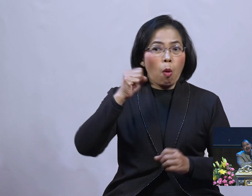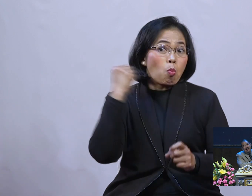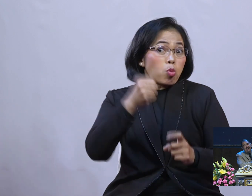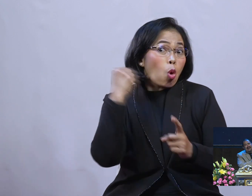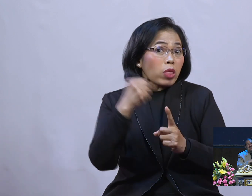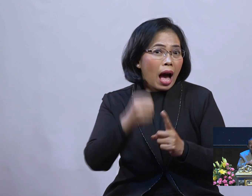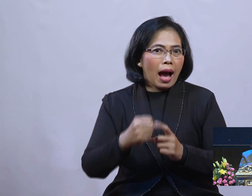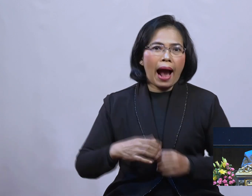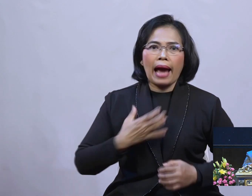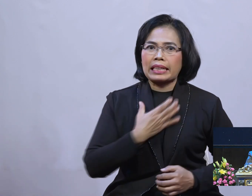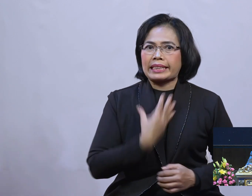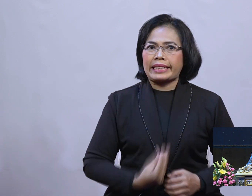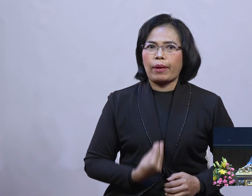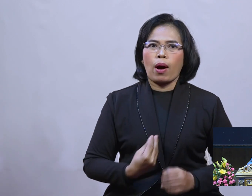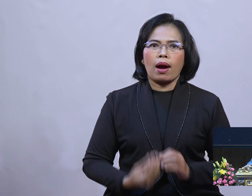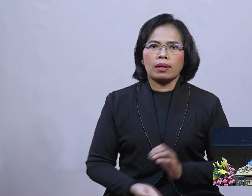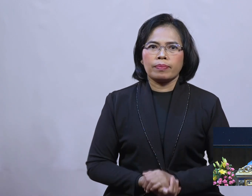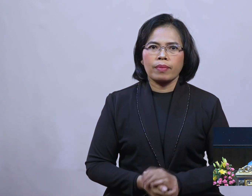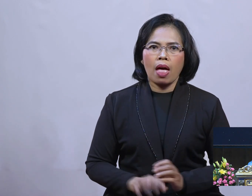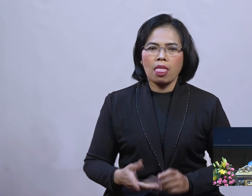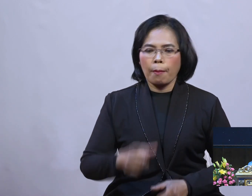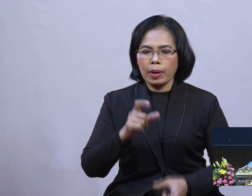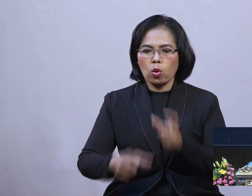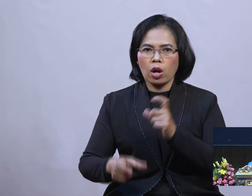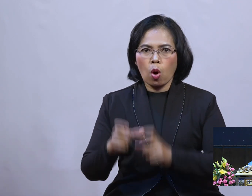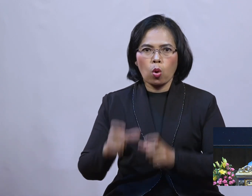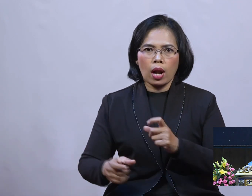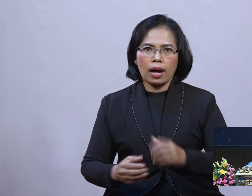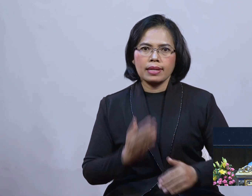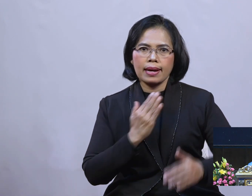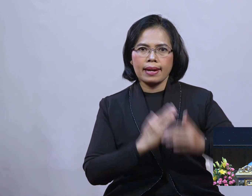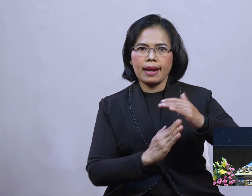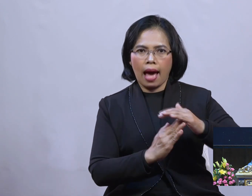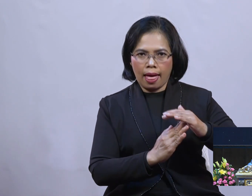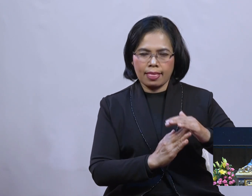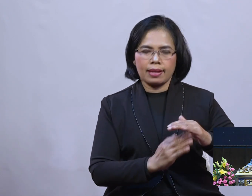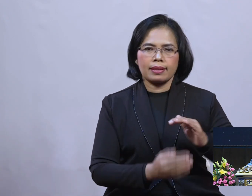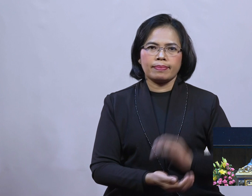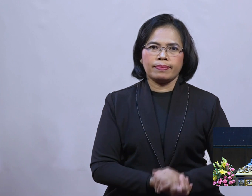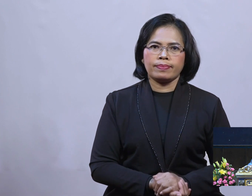kecewa Hai tapi orang-orang yang rendah hati